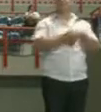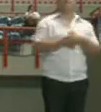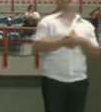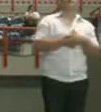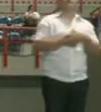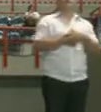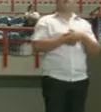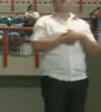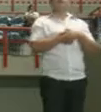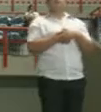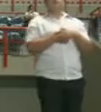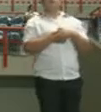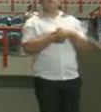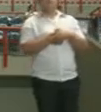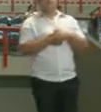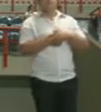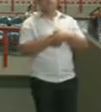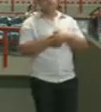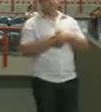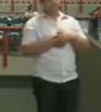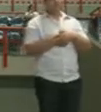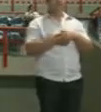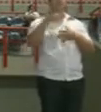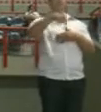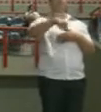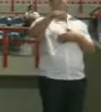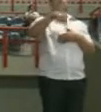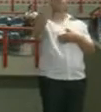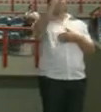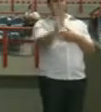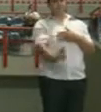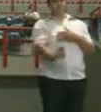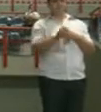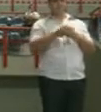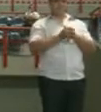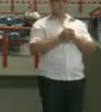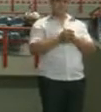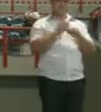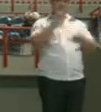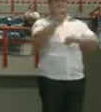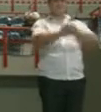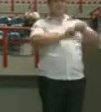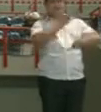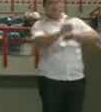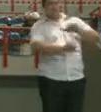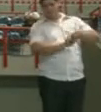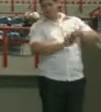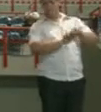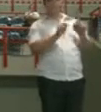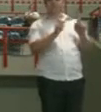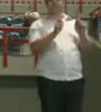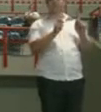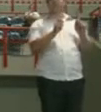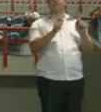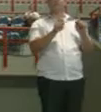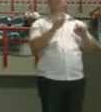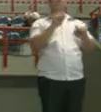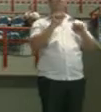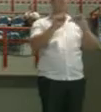a república no Brasil não mudou muita coisa não, ok?